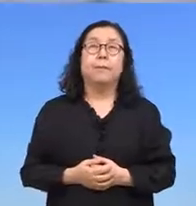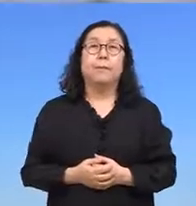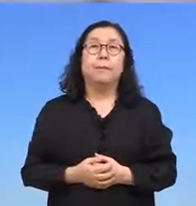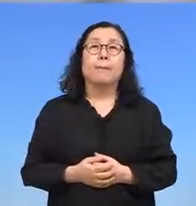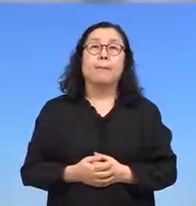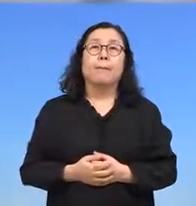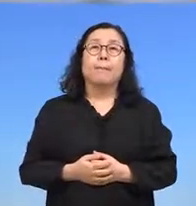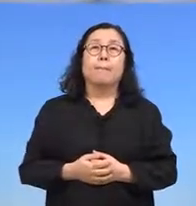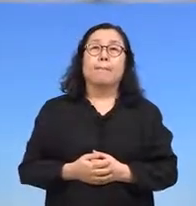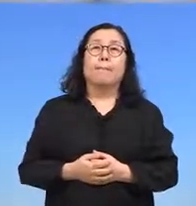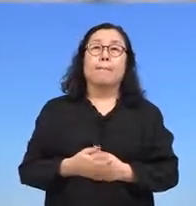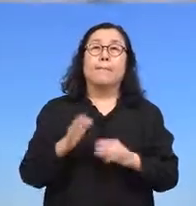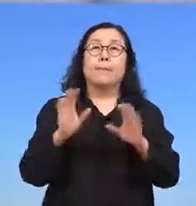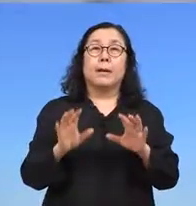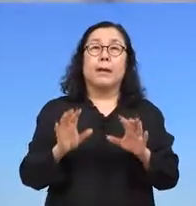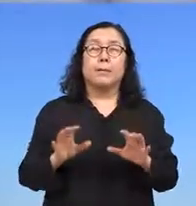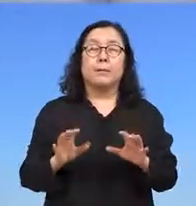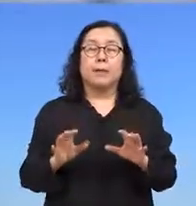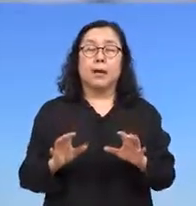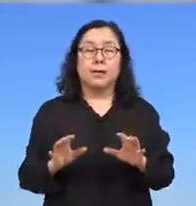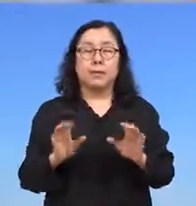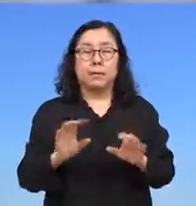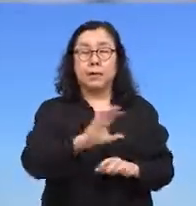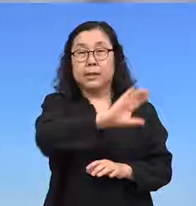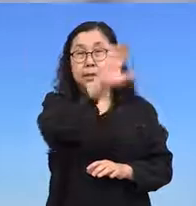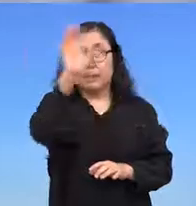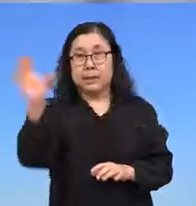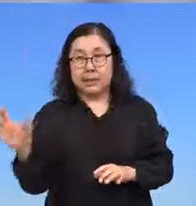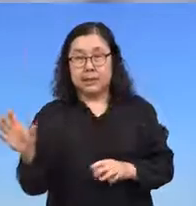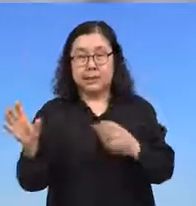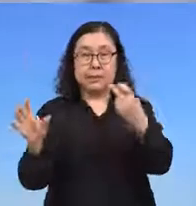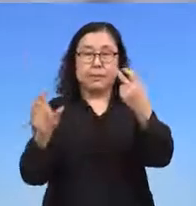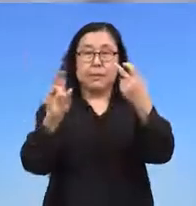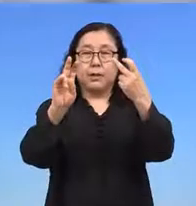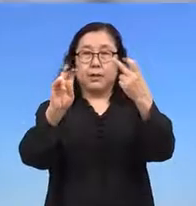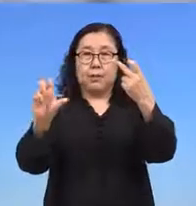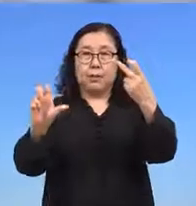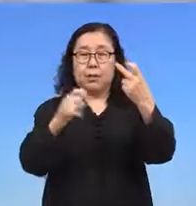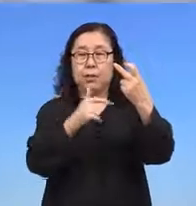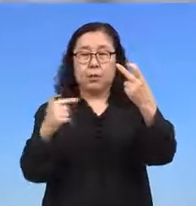이런 점에서 저는요, 이번 성탄절이 너무나 비장합니다.